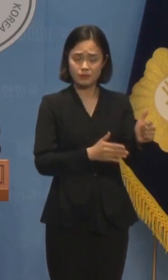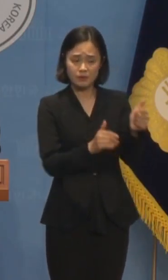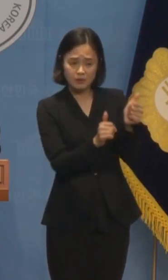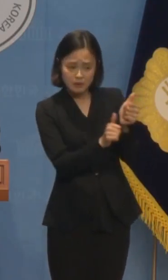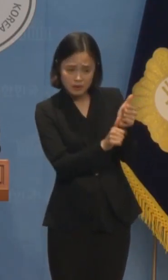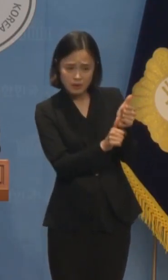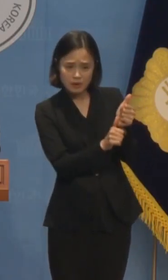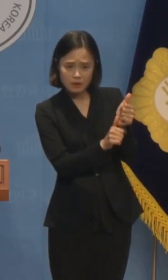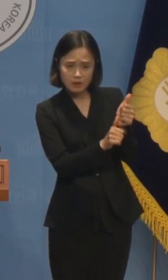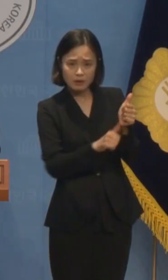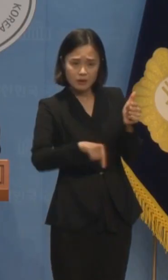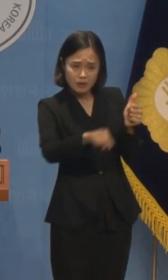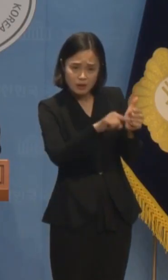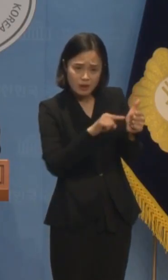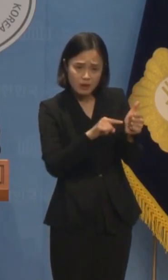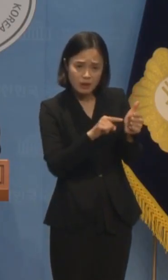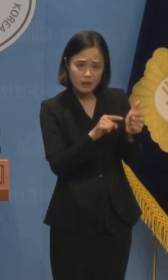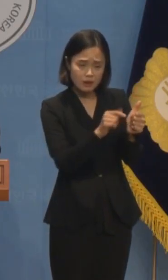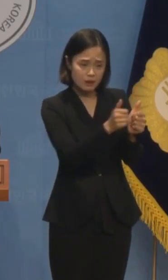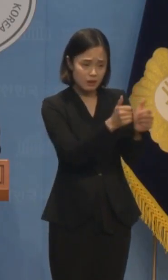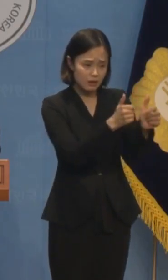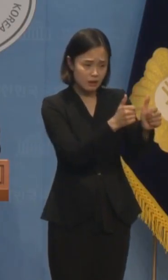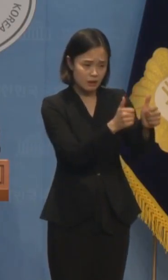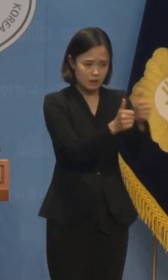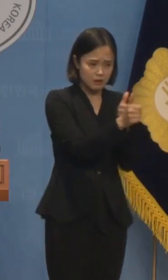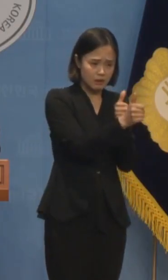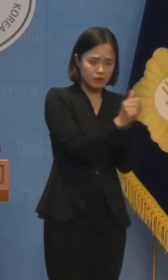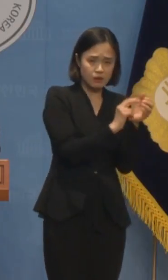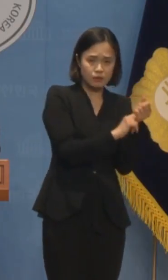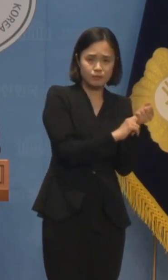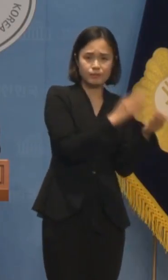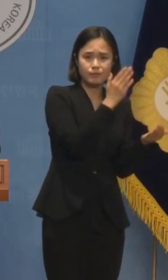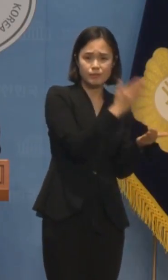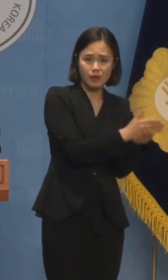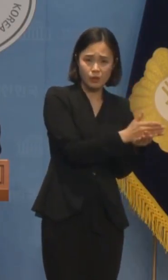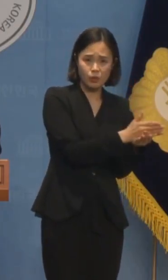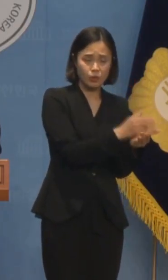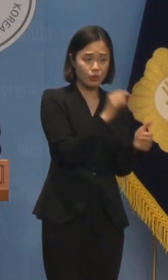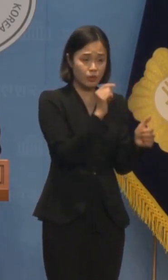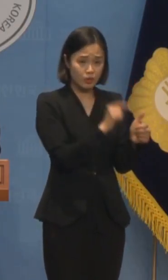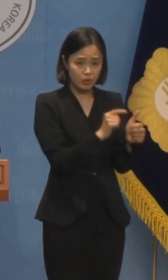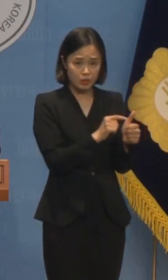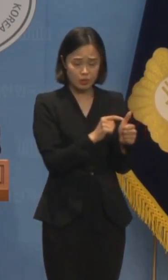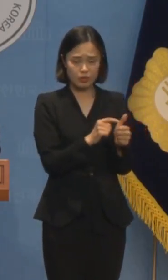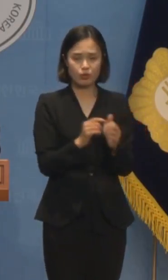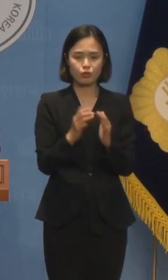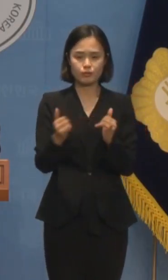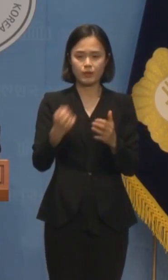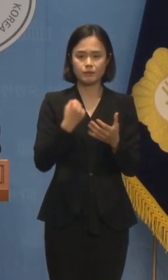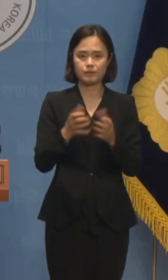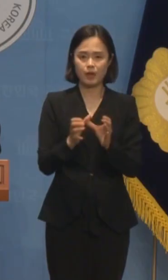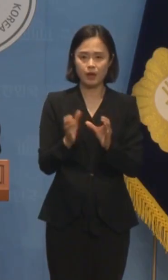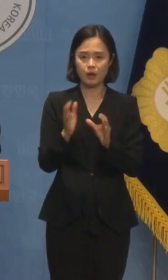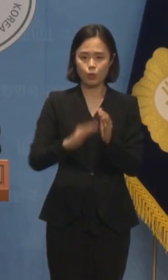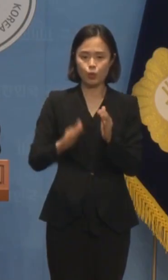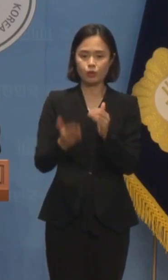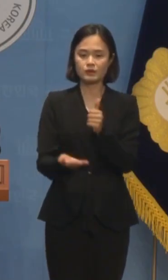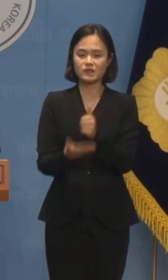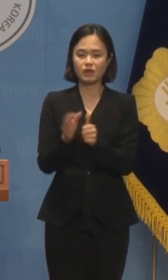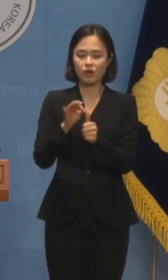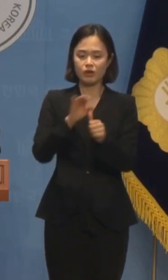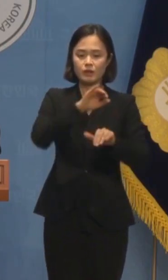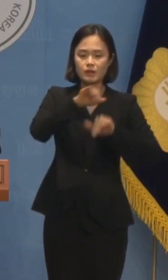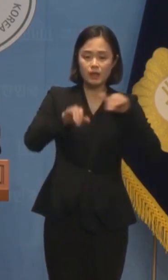뒤에 숨지 말고 본인이 국민의힘 공천을 지휘했다는 의혹의 진실을 국민께 직접